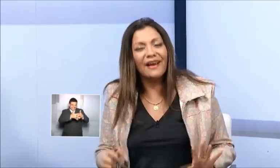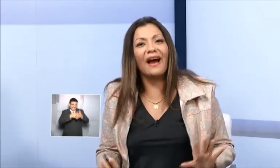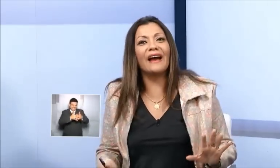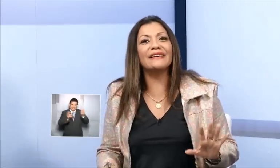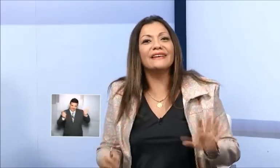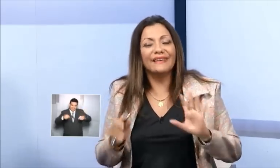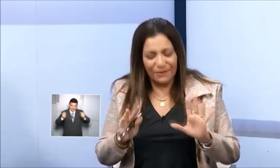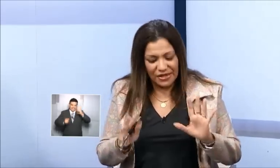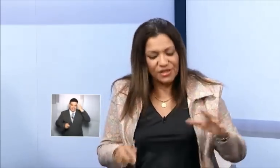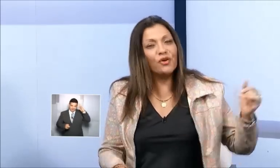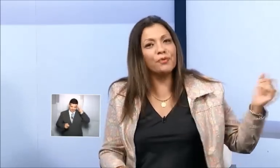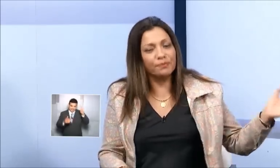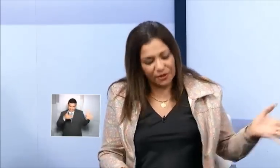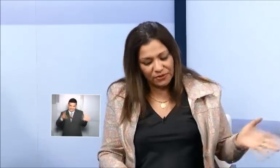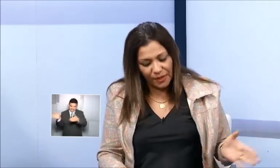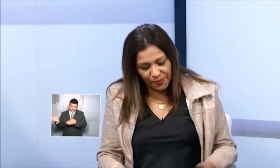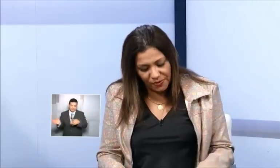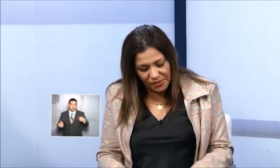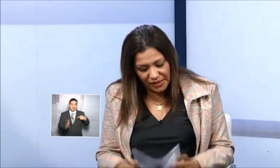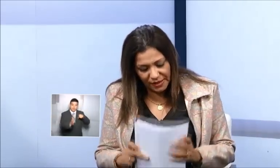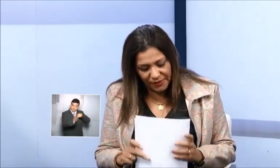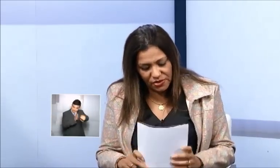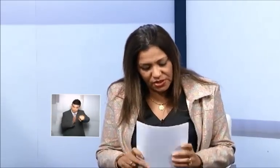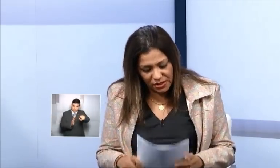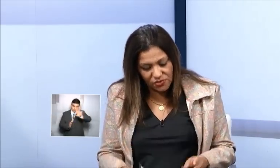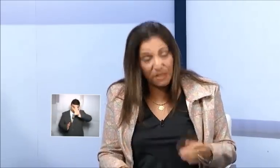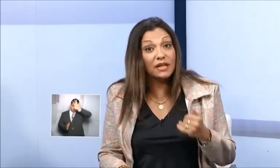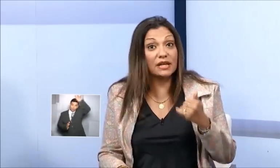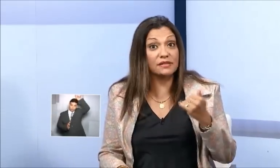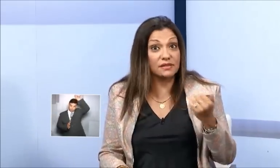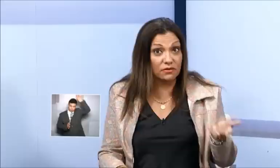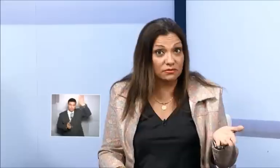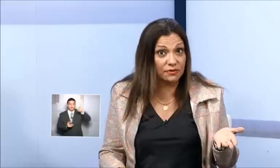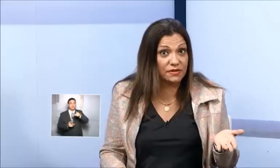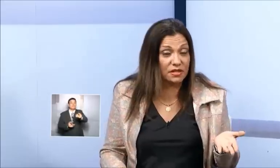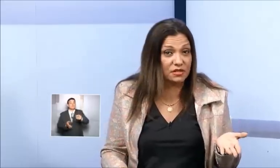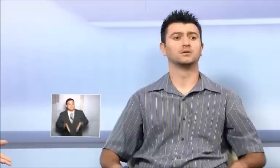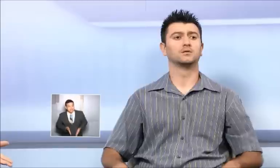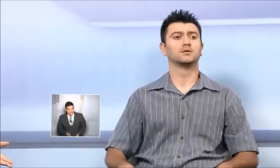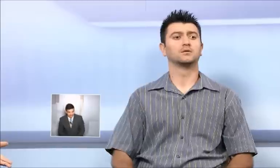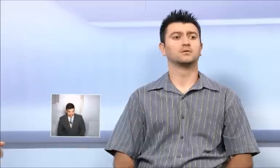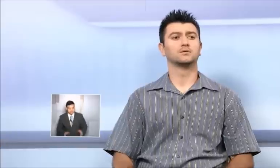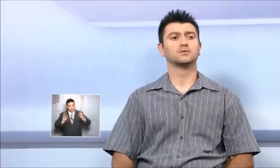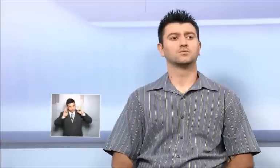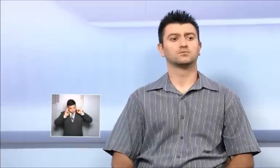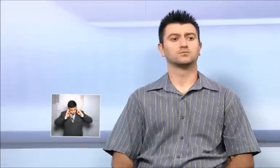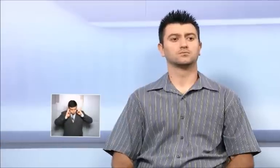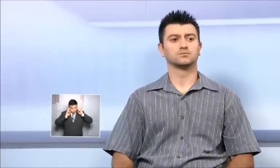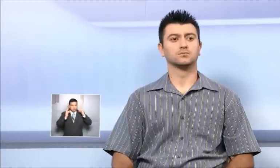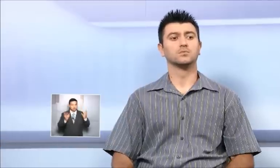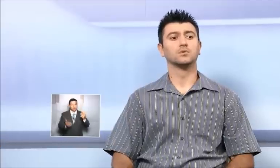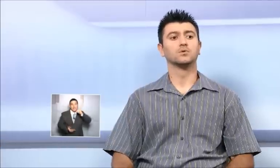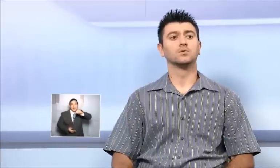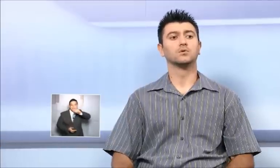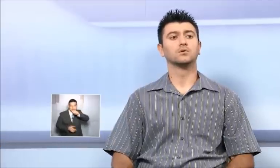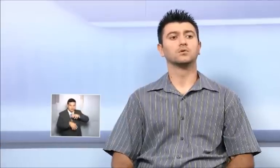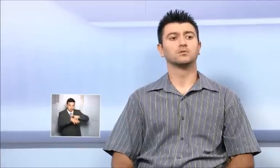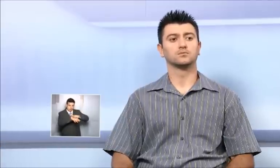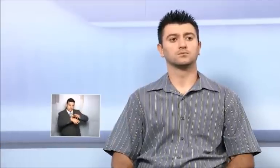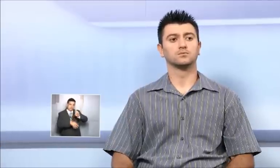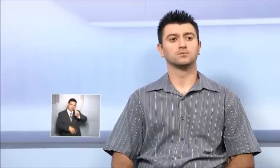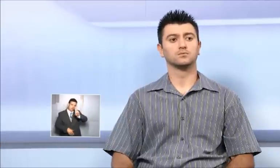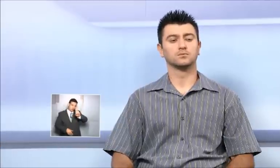entender aí com isso. Eu vou perguntar para o Bruno exatamente isso. Ele nasceu deficiente auditivo, a mãe teve rubéola